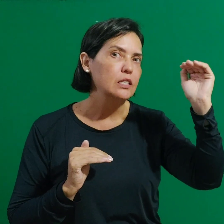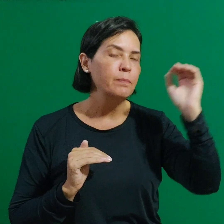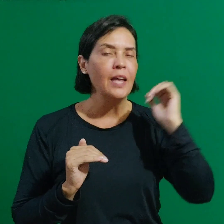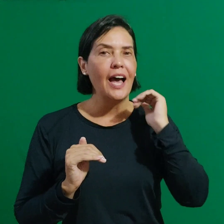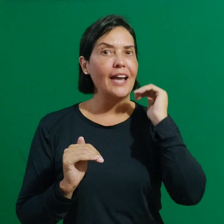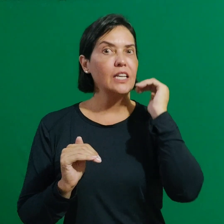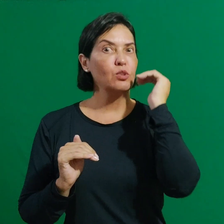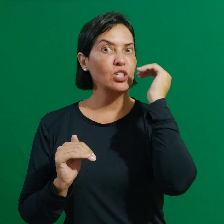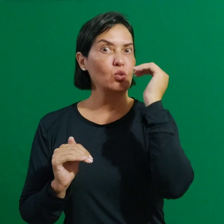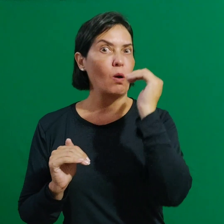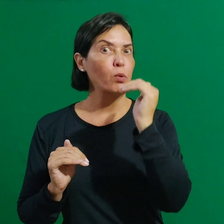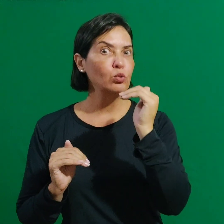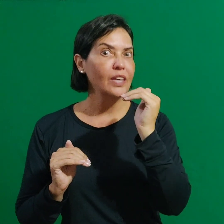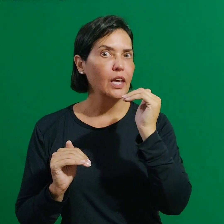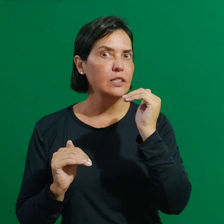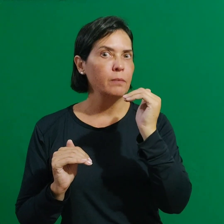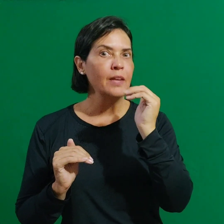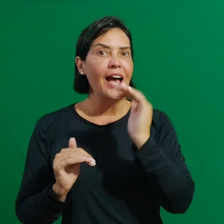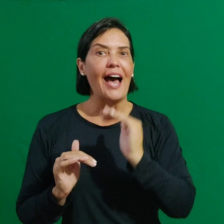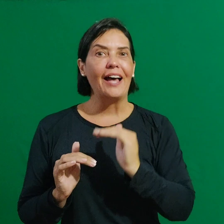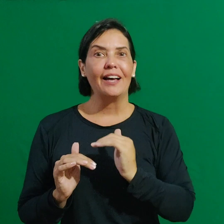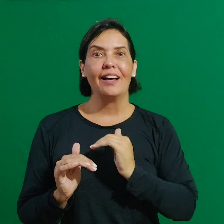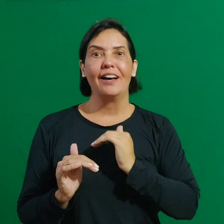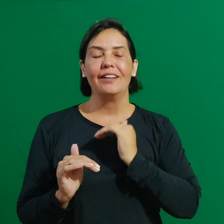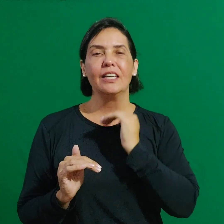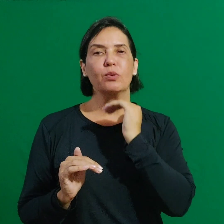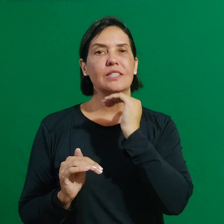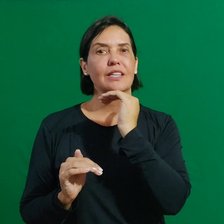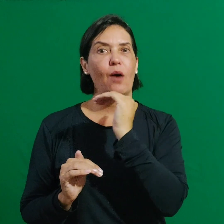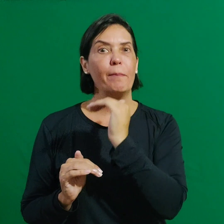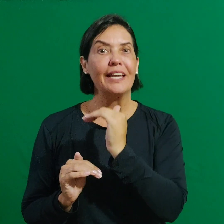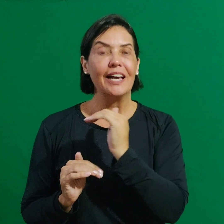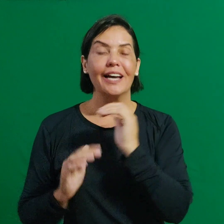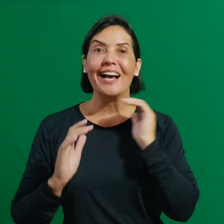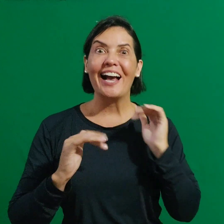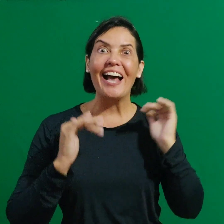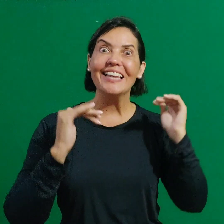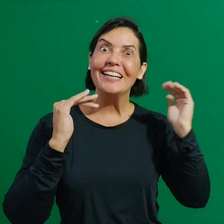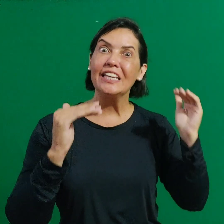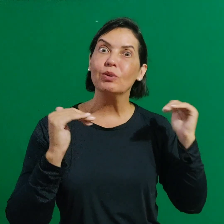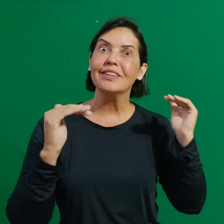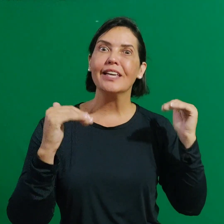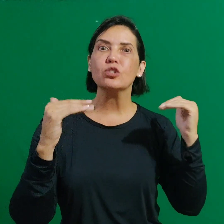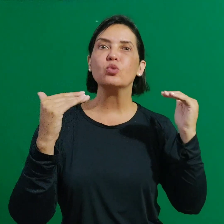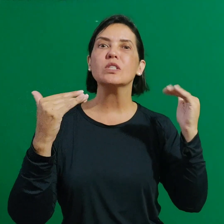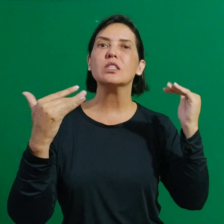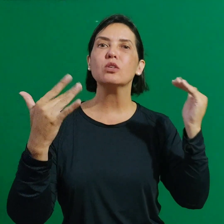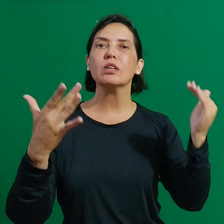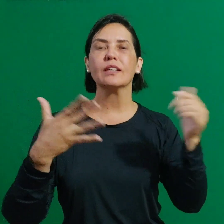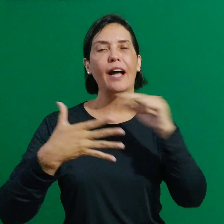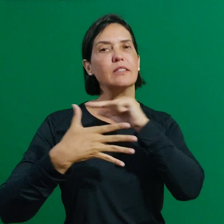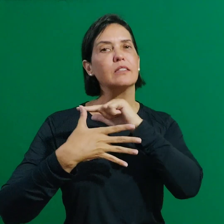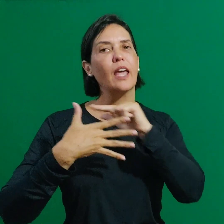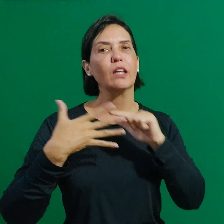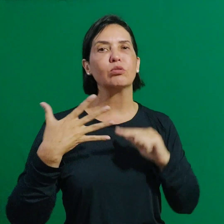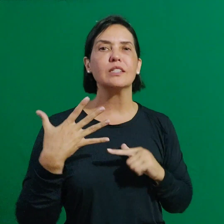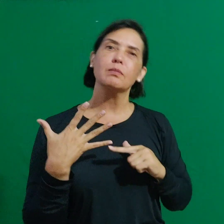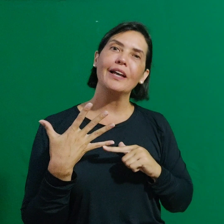francesa, a língua gestual portuguesa, a língua de sinal americana, cada língua tem as suas singularidades dentro desses